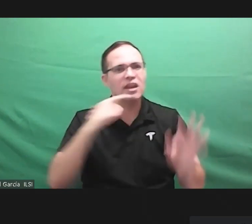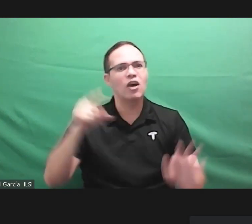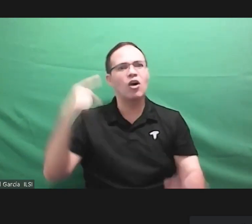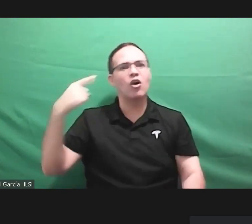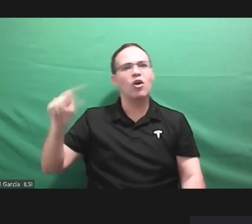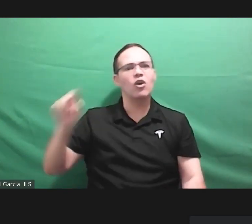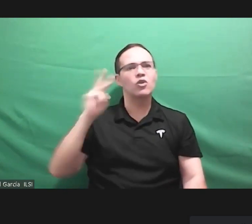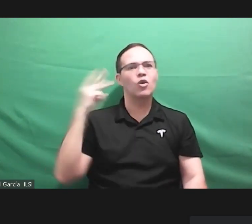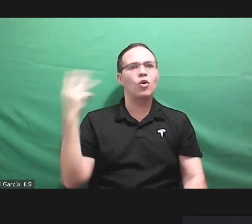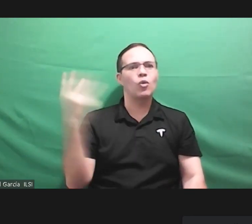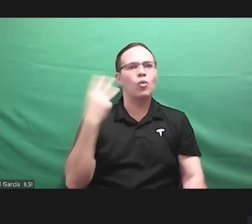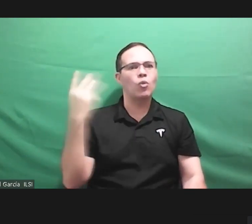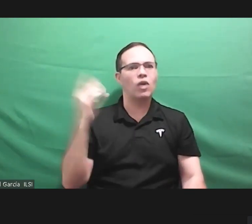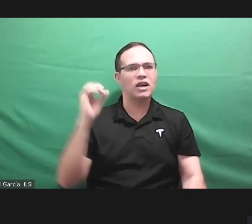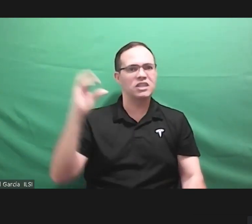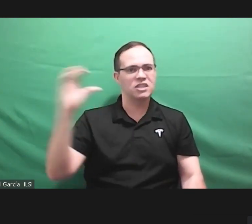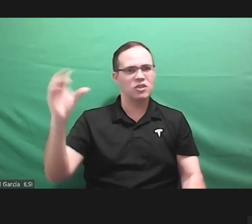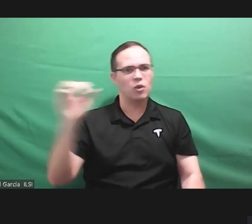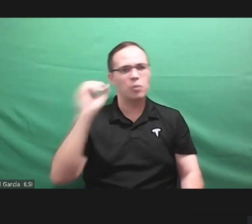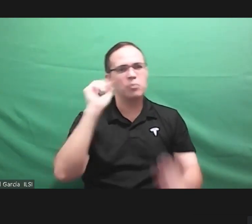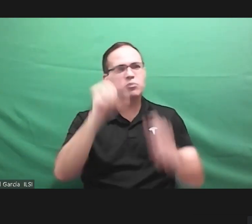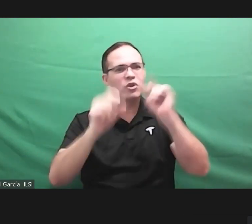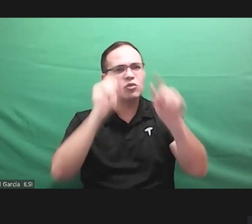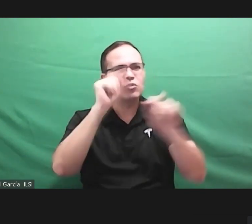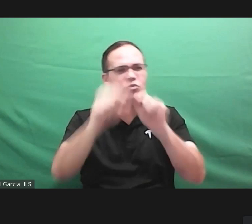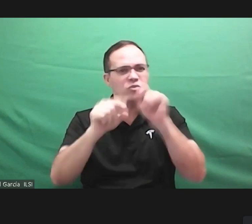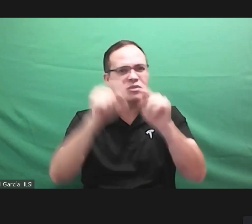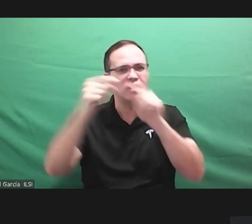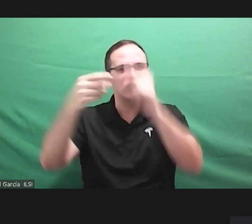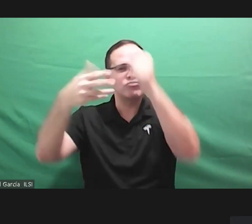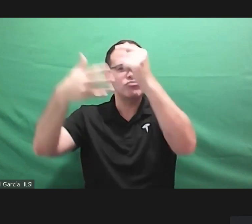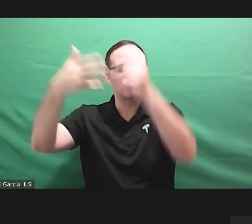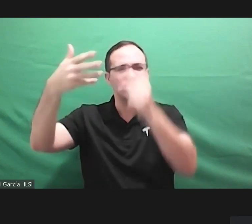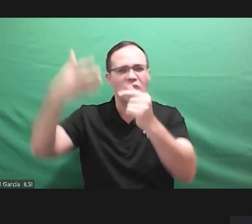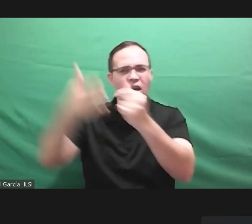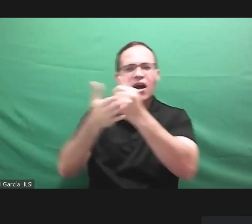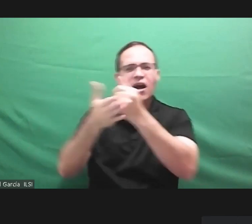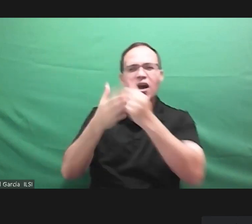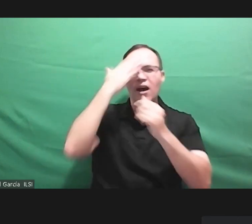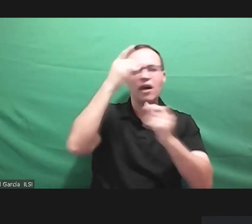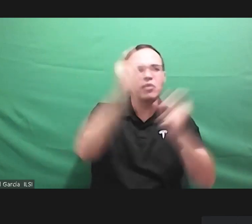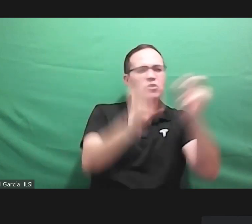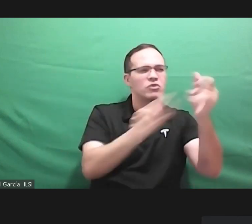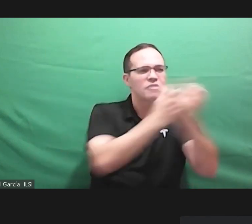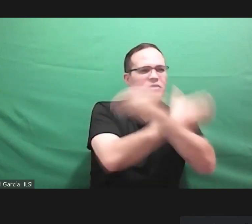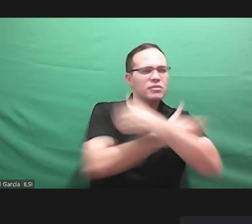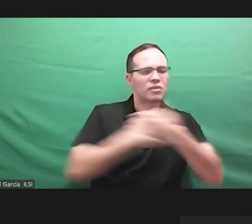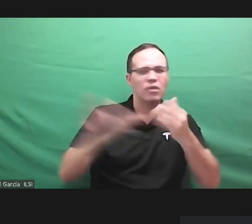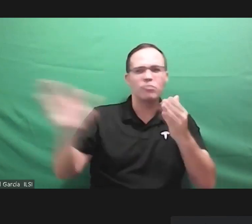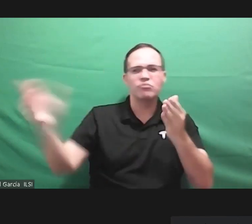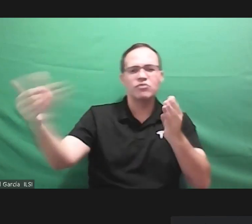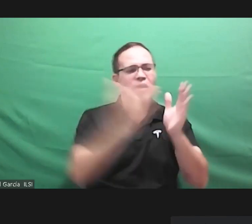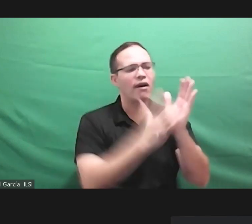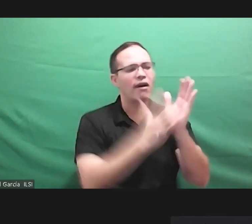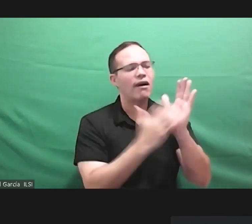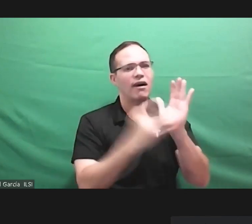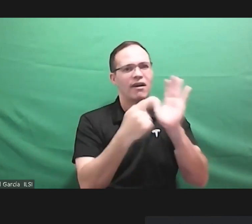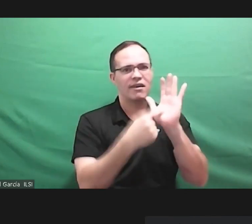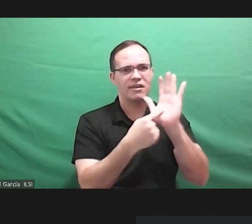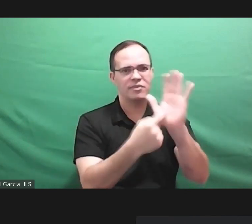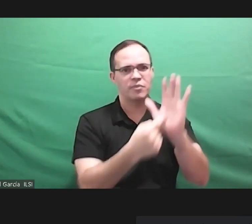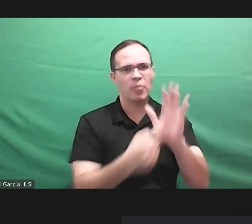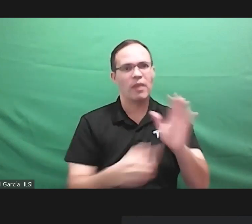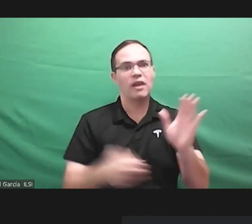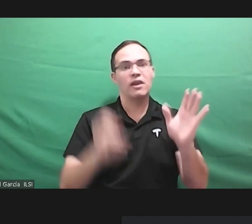necesario utilizarlas para identificar este tipo de población. Bueno, entonces, justamente hablando de este tema, vamos a